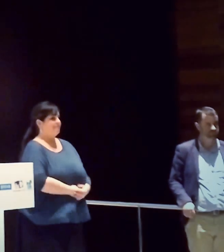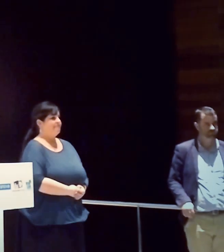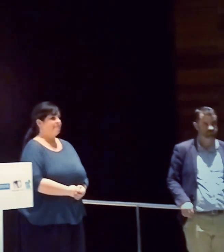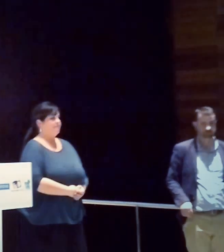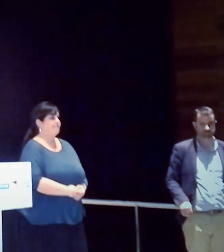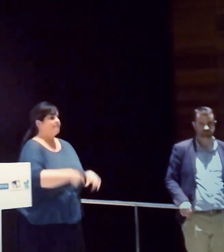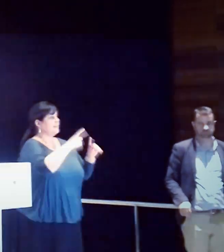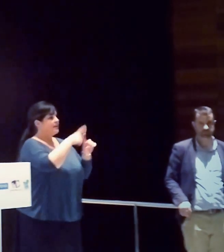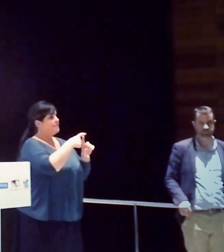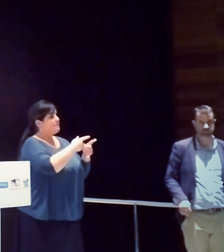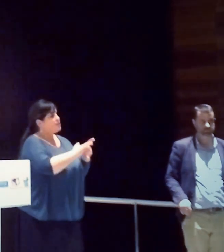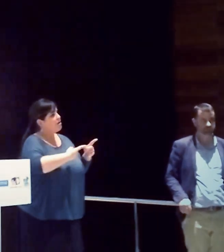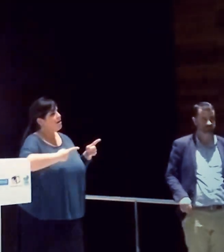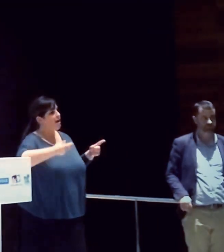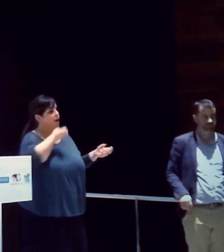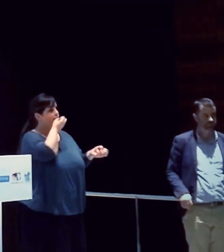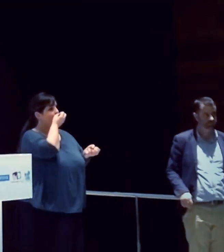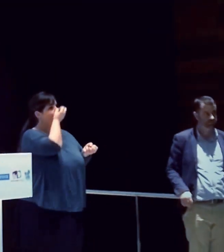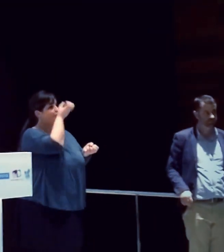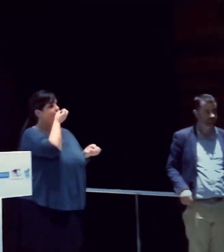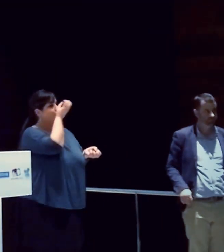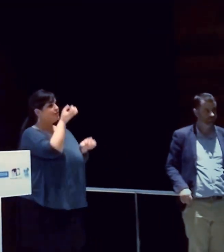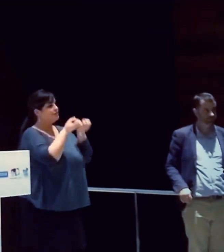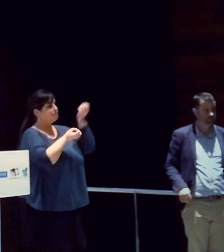todo tu gasto de rosas,